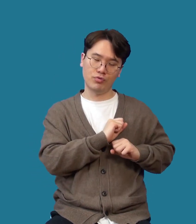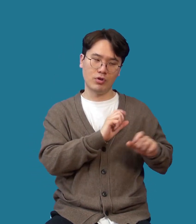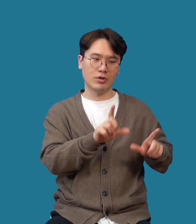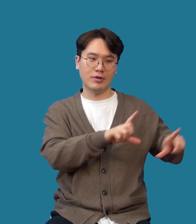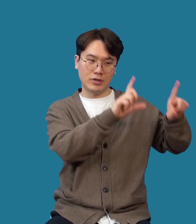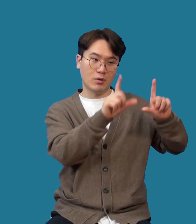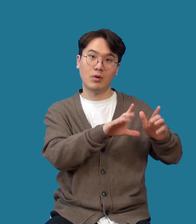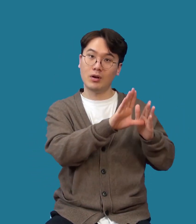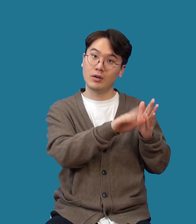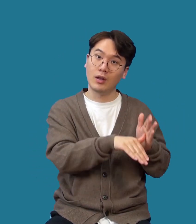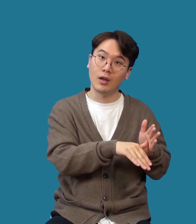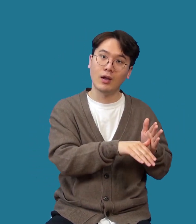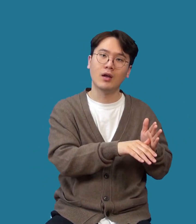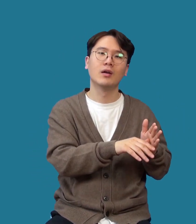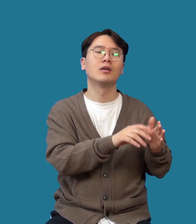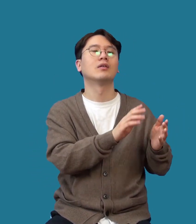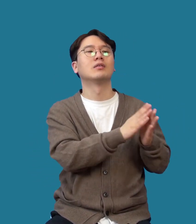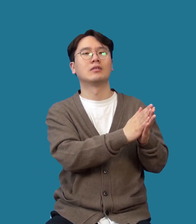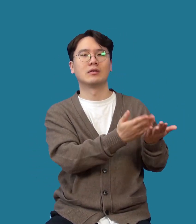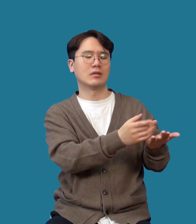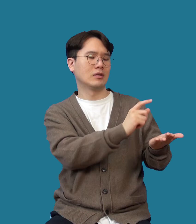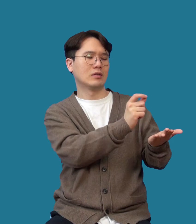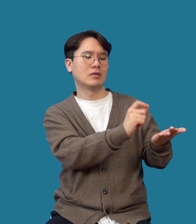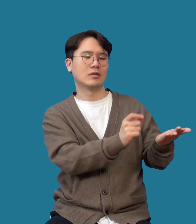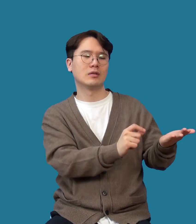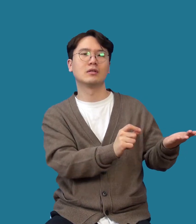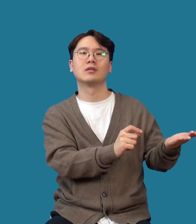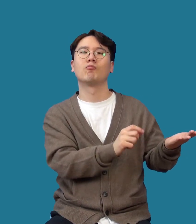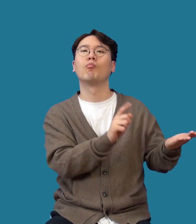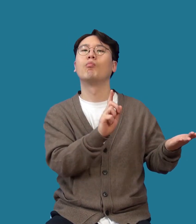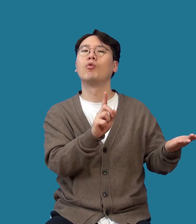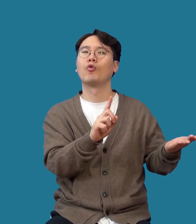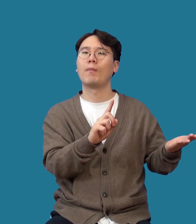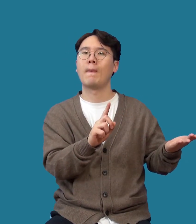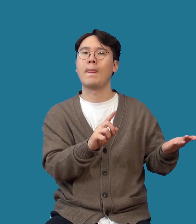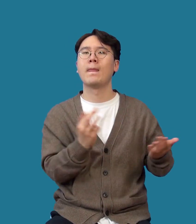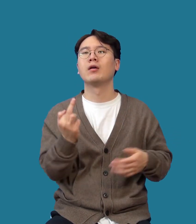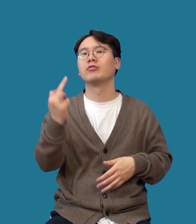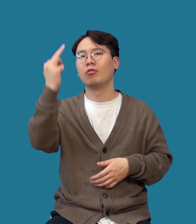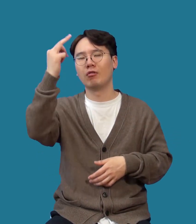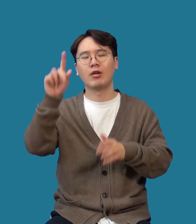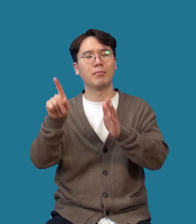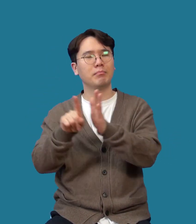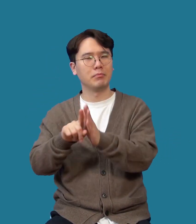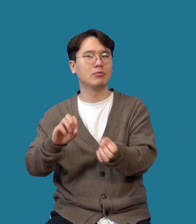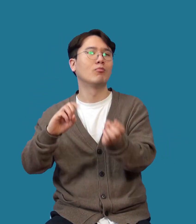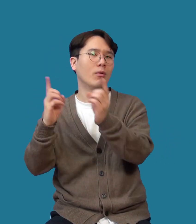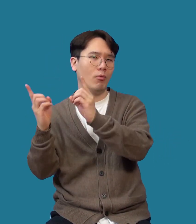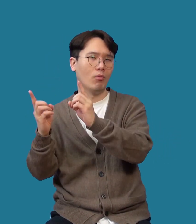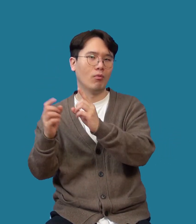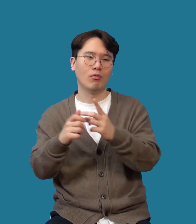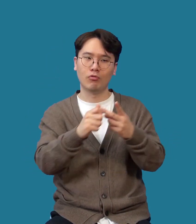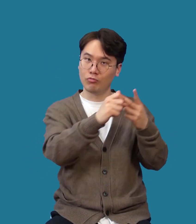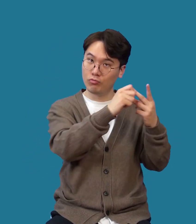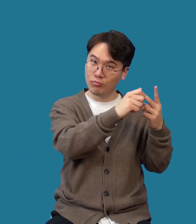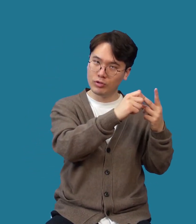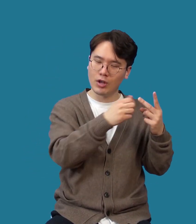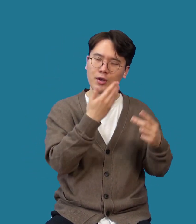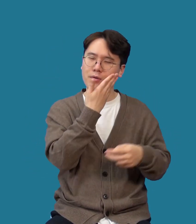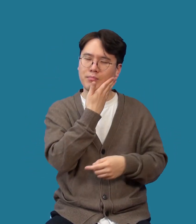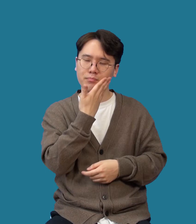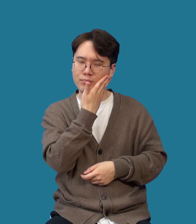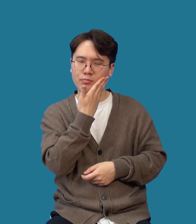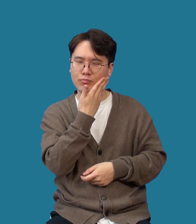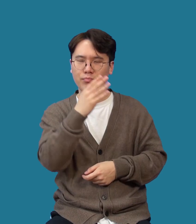1번이 형의 신앙 회복을 위한 것이었고 2번이 자기 피부병 낫는 것이었습니다.